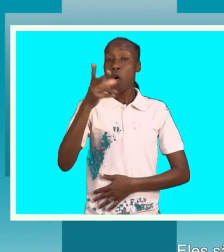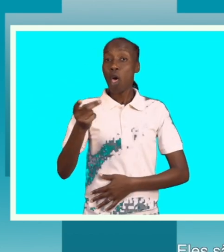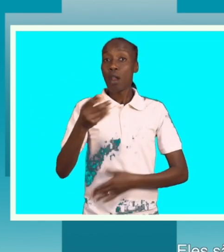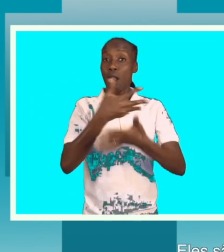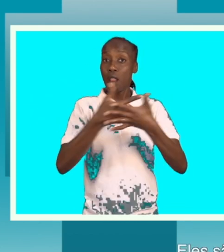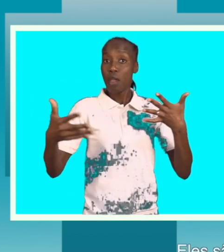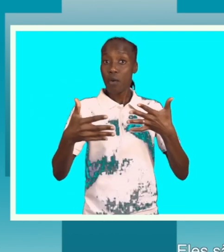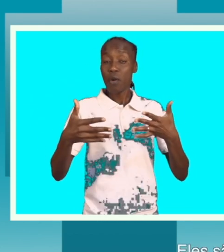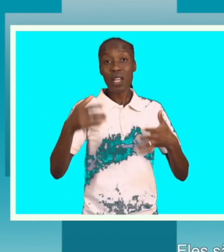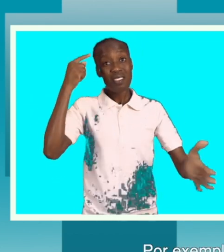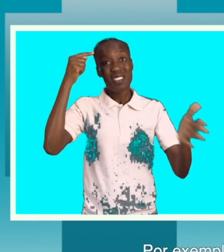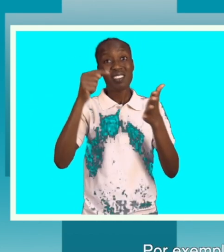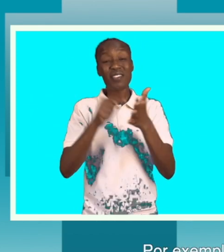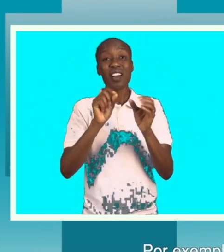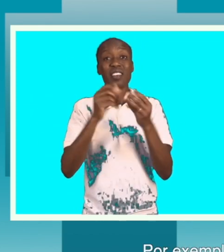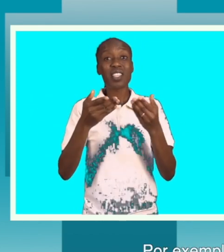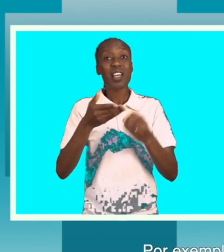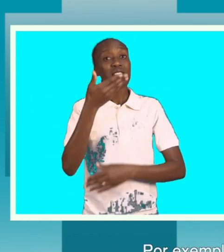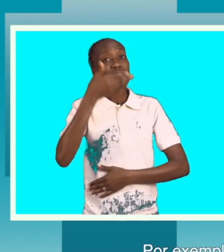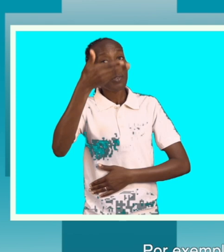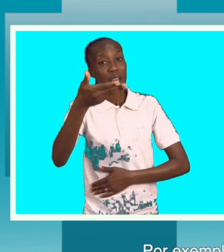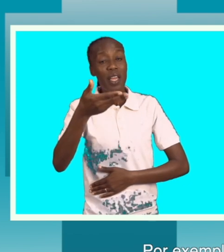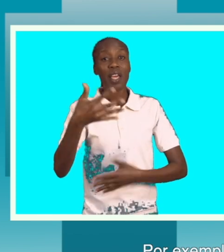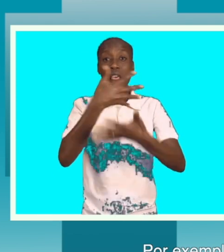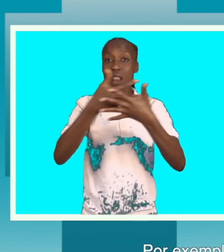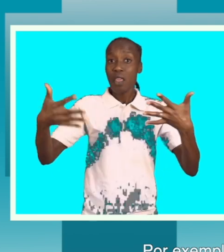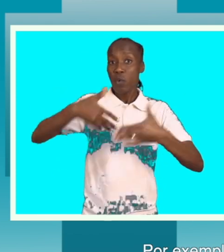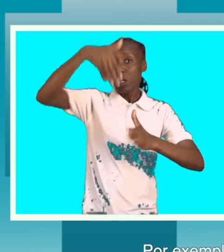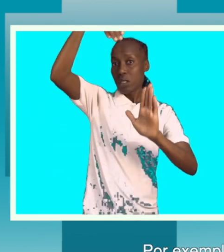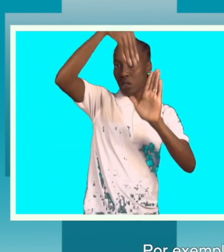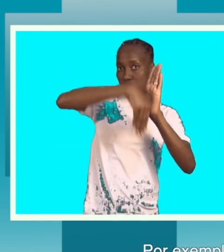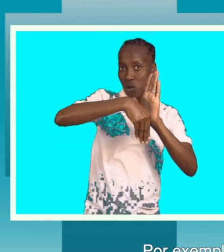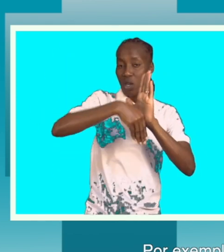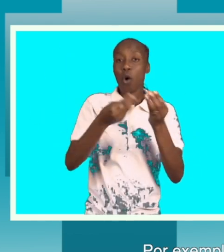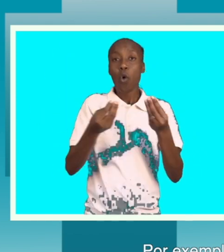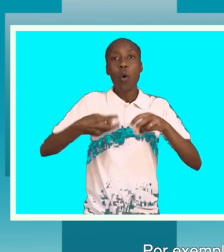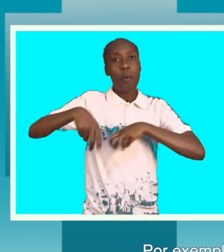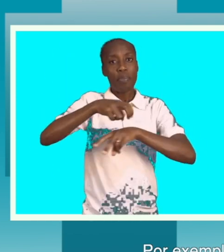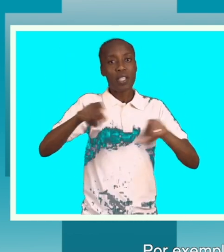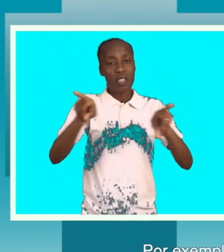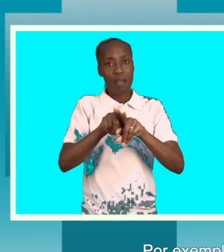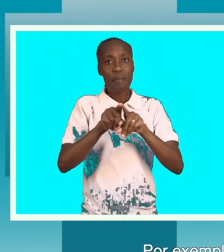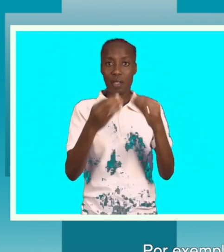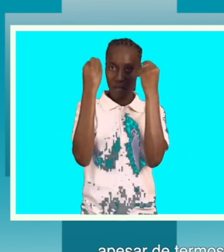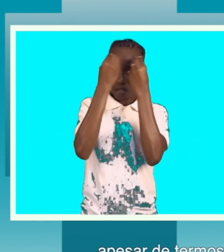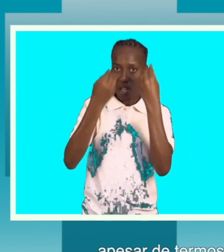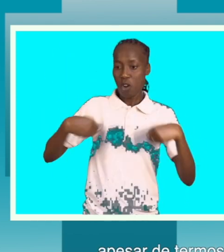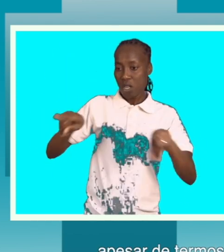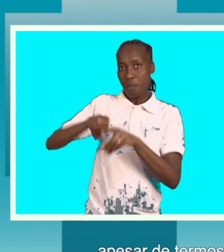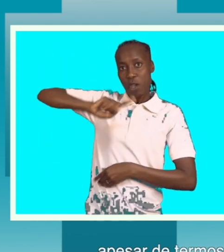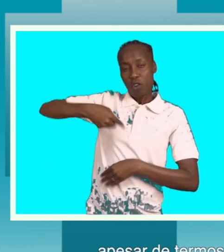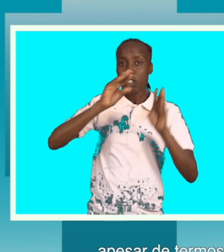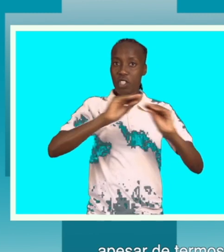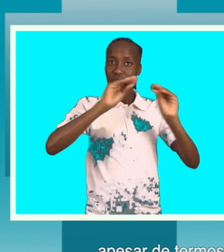são muito pacíficos Por exemplo Os amigos de Sofala Eles gostam muito De conversar São conversativos Apesar de termos